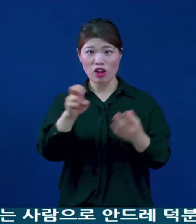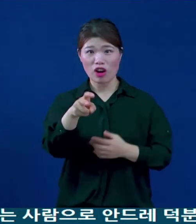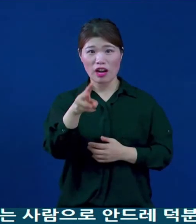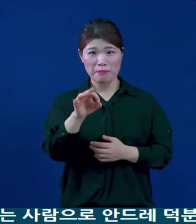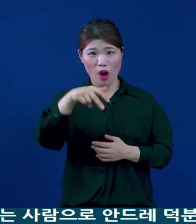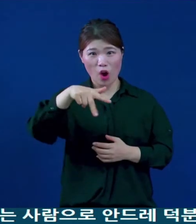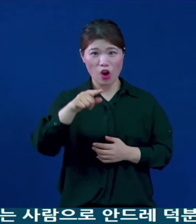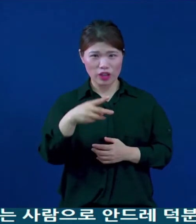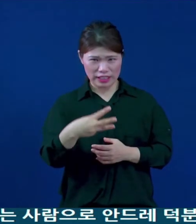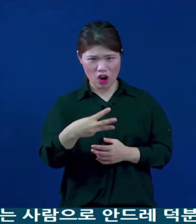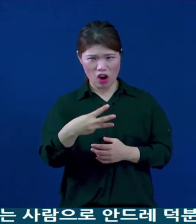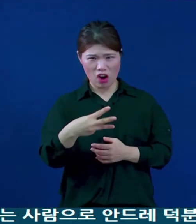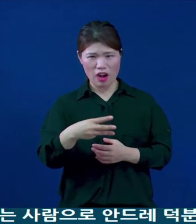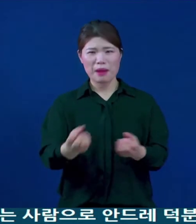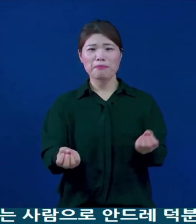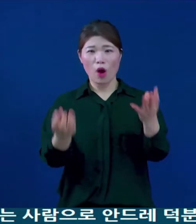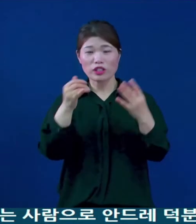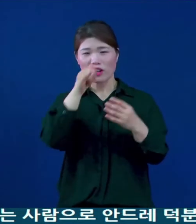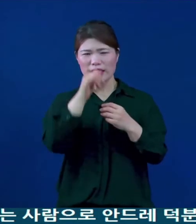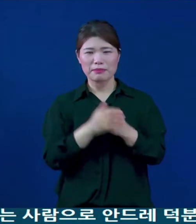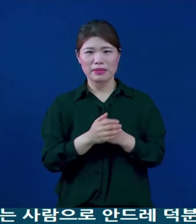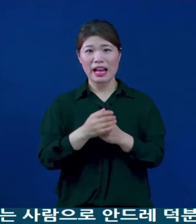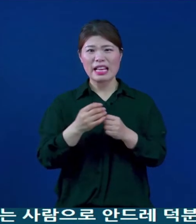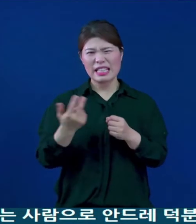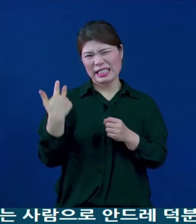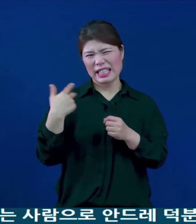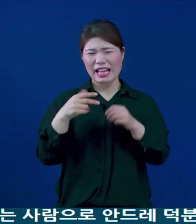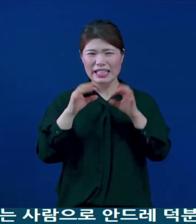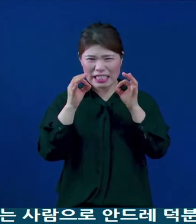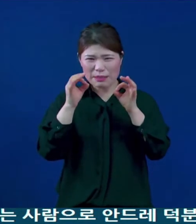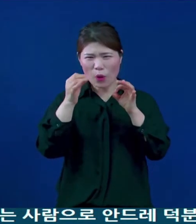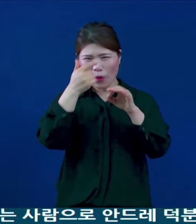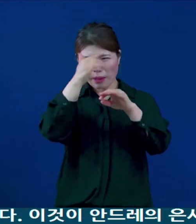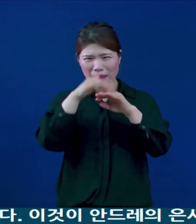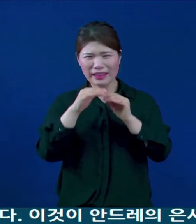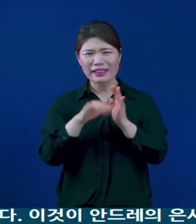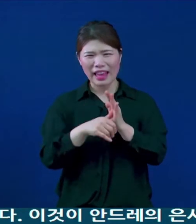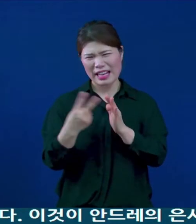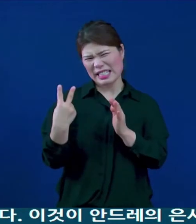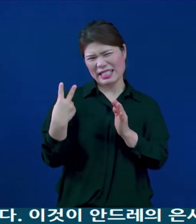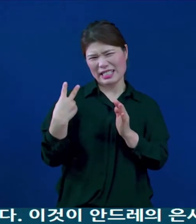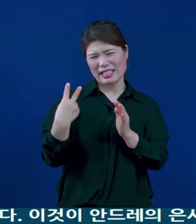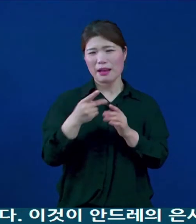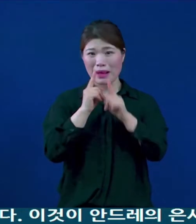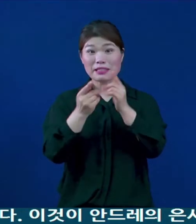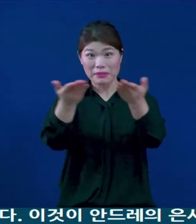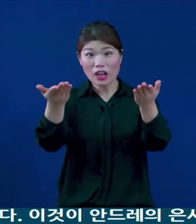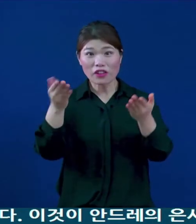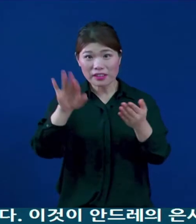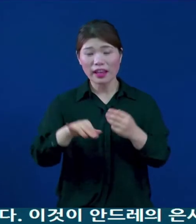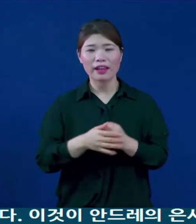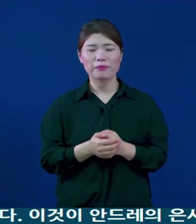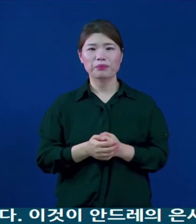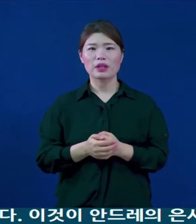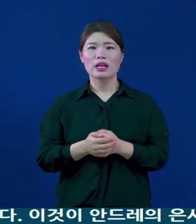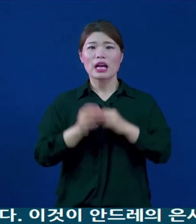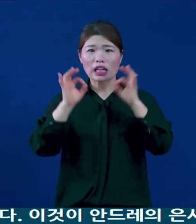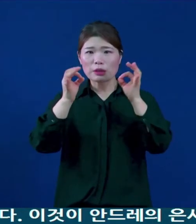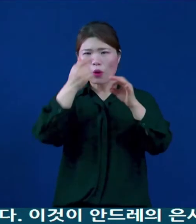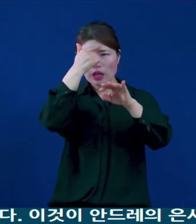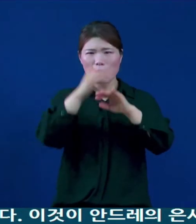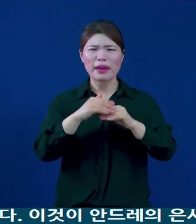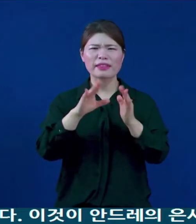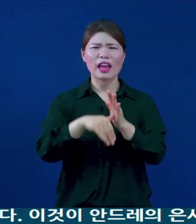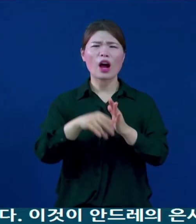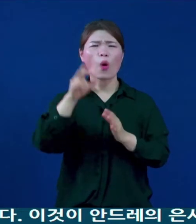지난 금요일 날 이 부분을 자세히 다뤘습니다. 그래서 금요 예배 들으신 분들은 그 기반 위에 쓰시고요. 금요 말씀